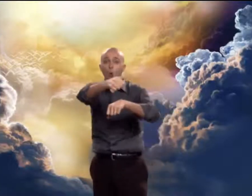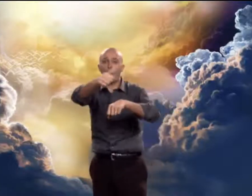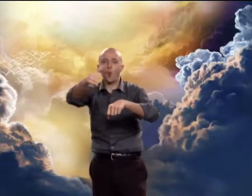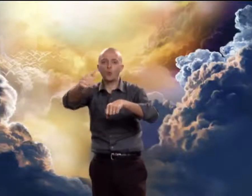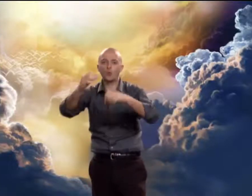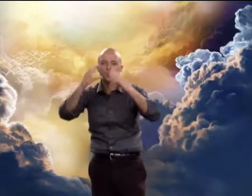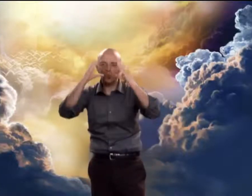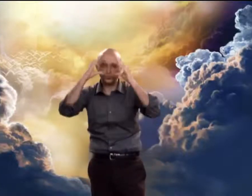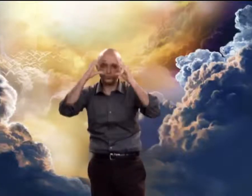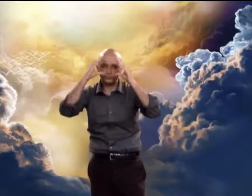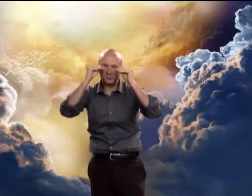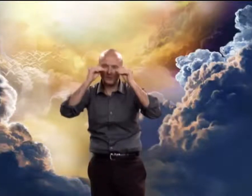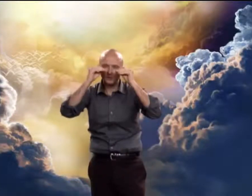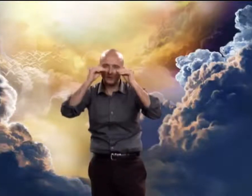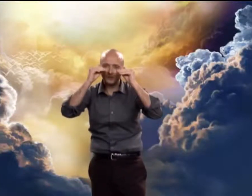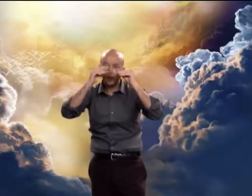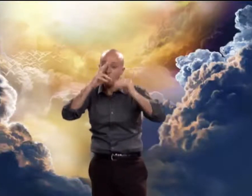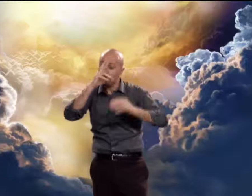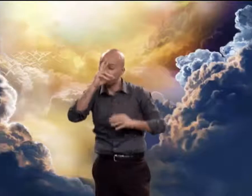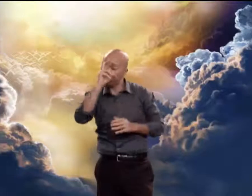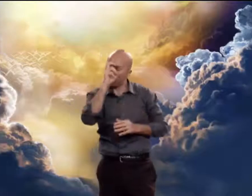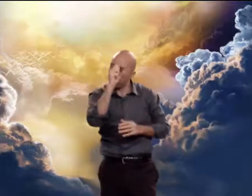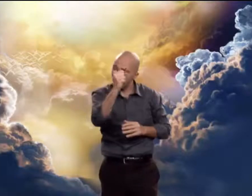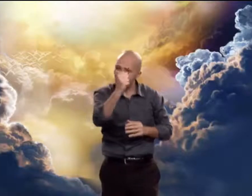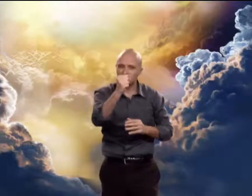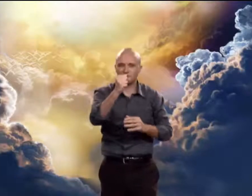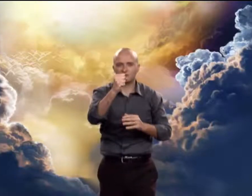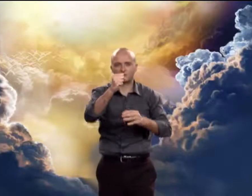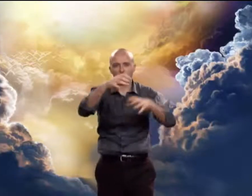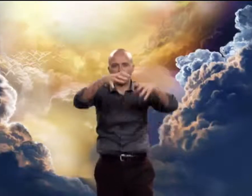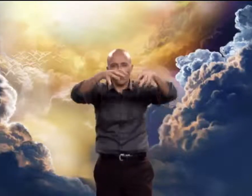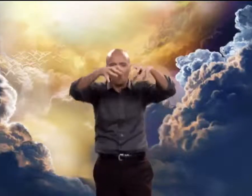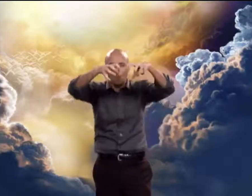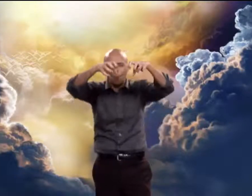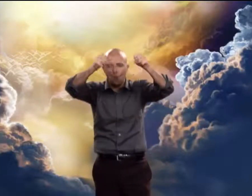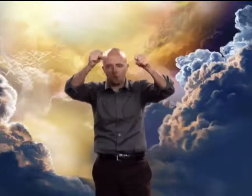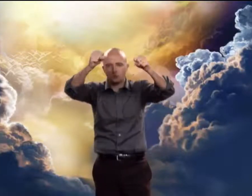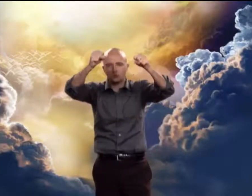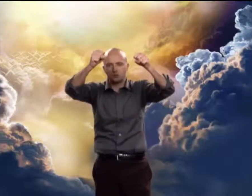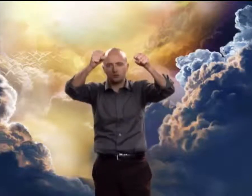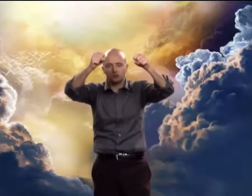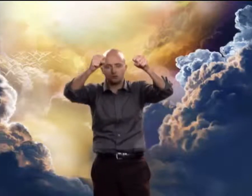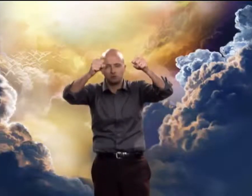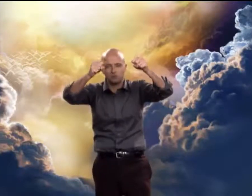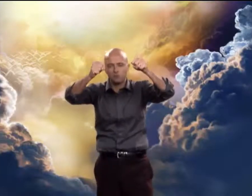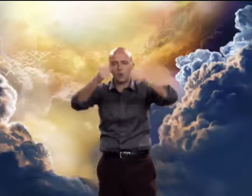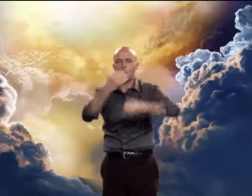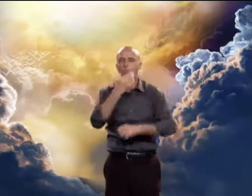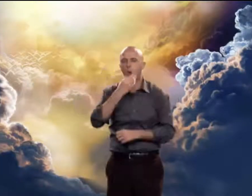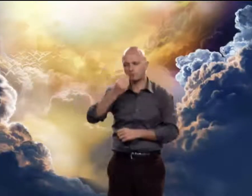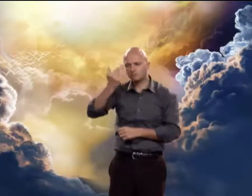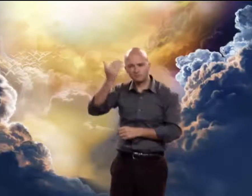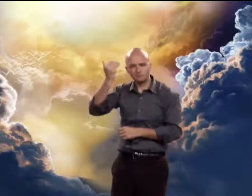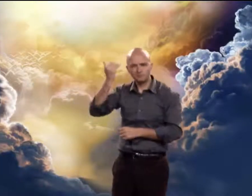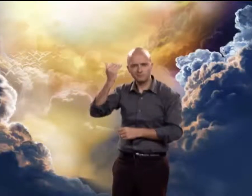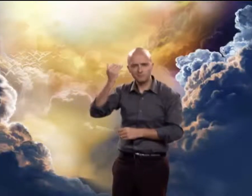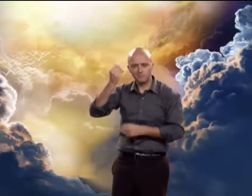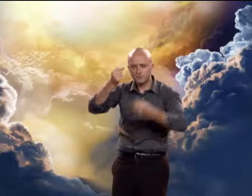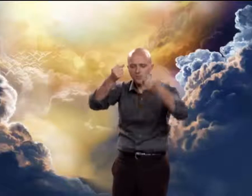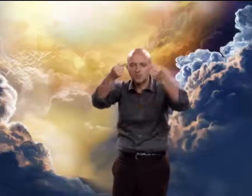todos os corpos luminosos do universo tivessem sido envoltos em sombras impenetráveis ou completamente destruídos, as trevas não